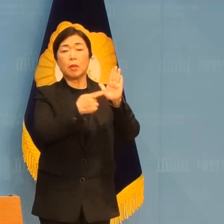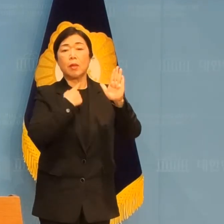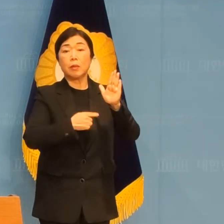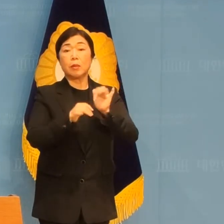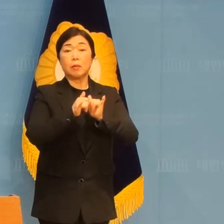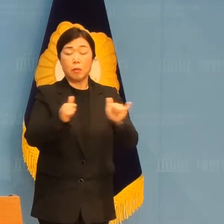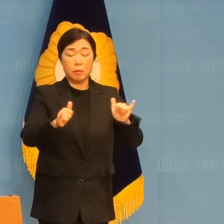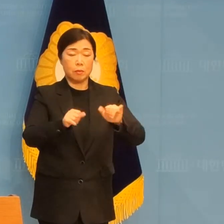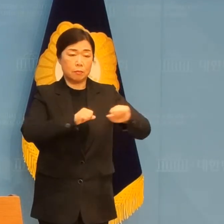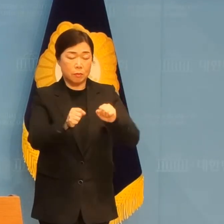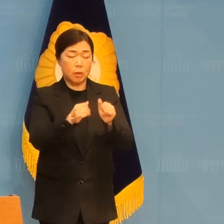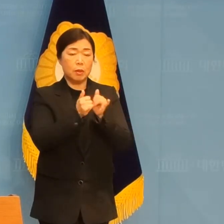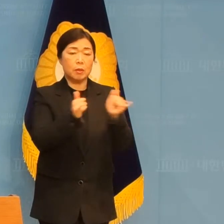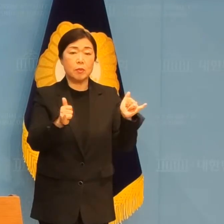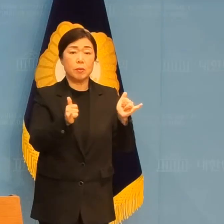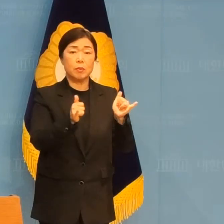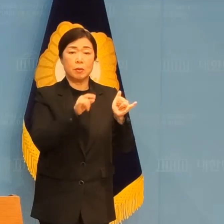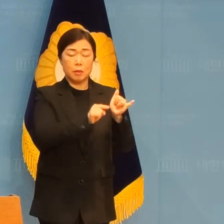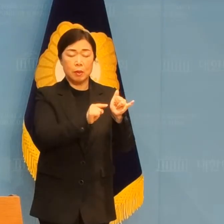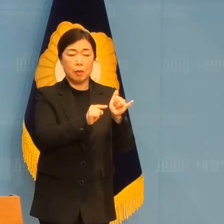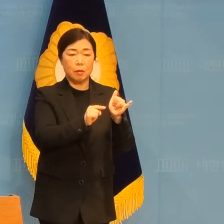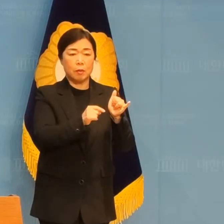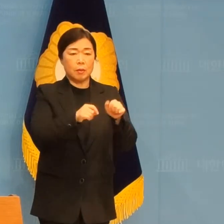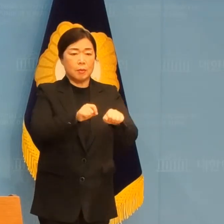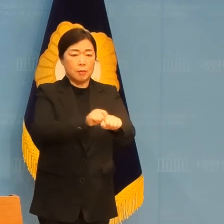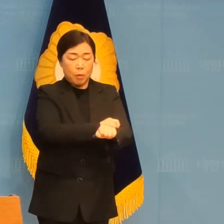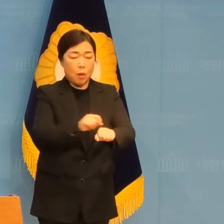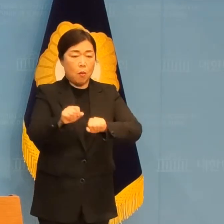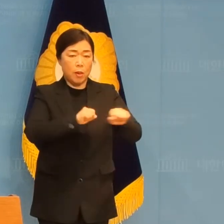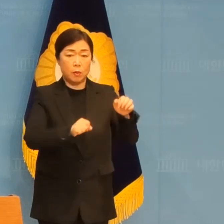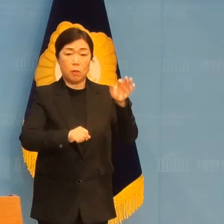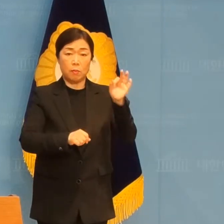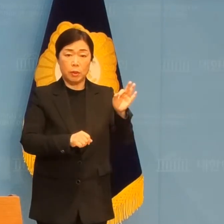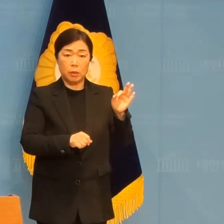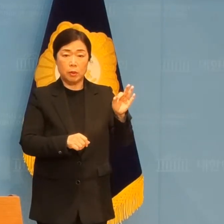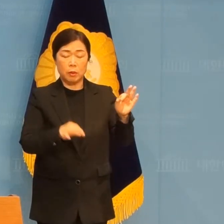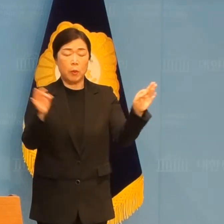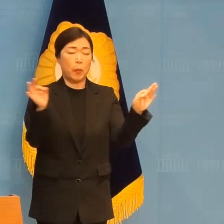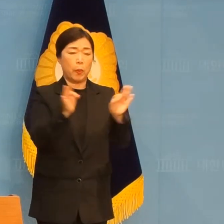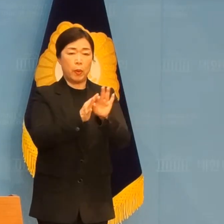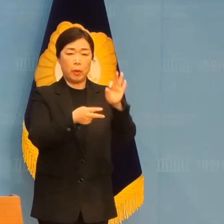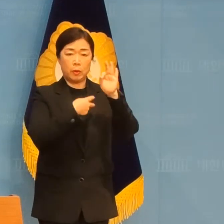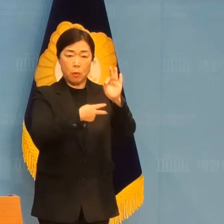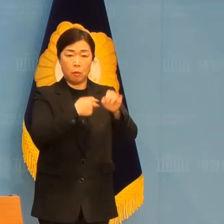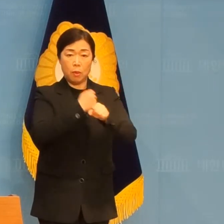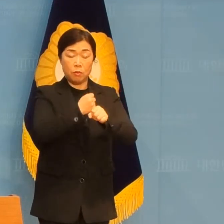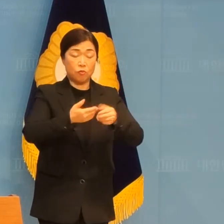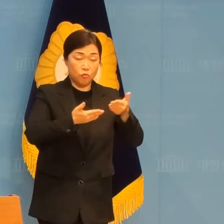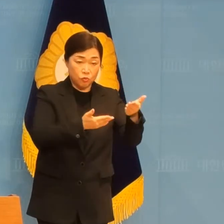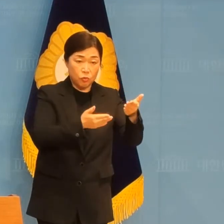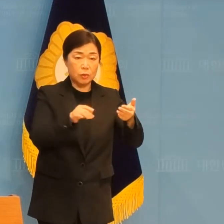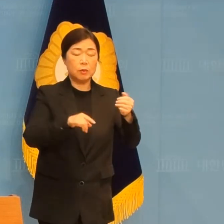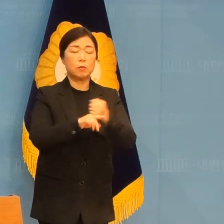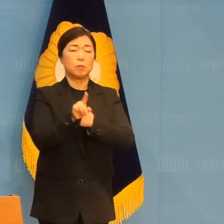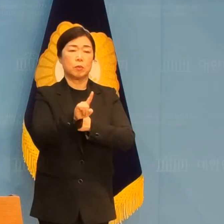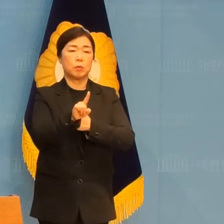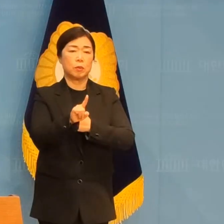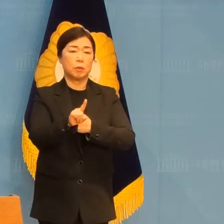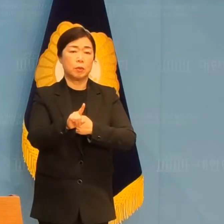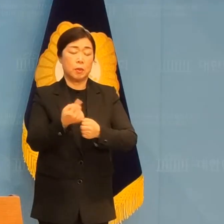특활비를 영원으로 만들겠다는 발상은 독립성을 지켜야 할 예산을 정권의 통제